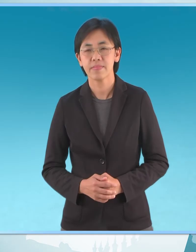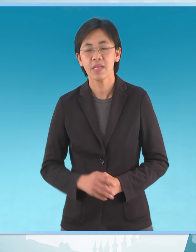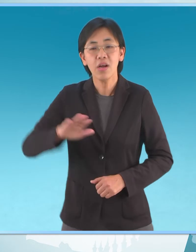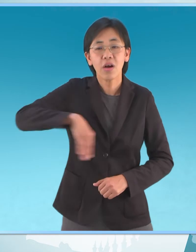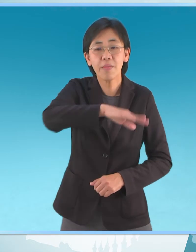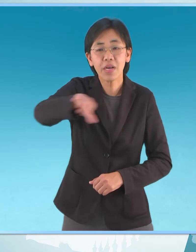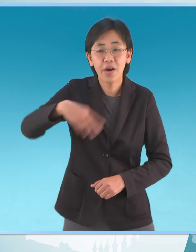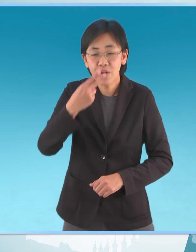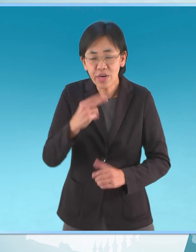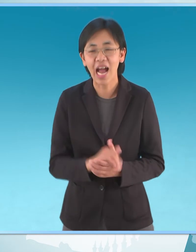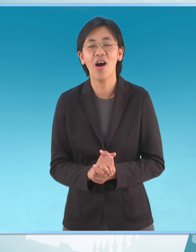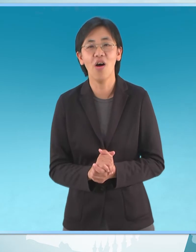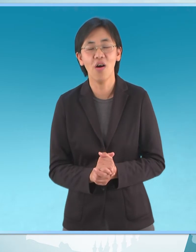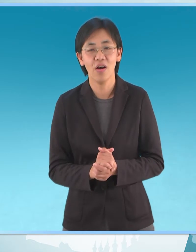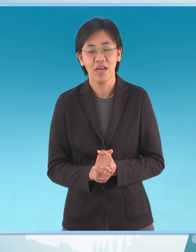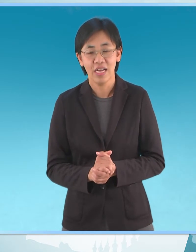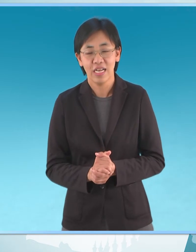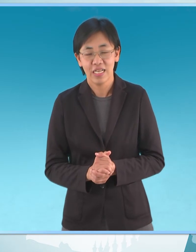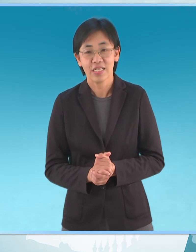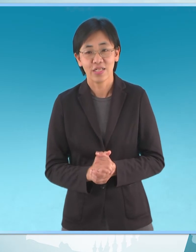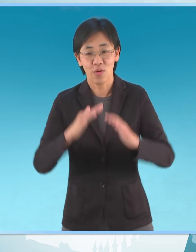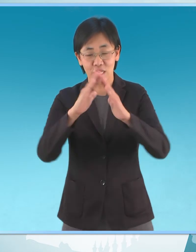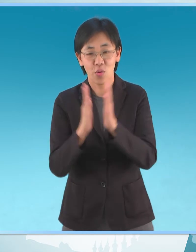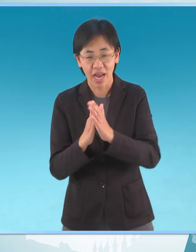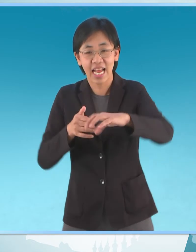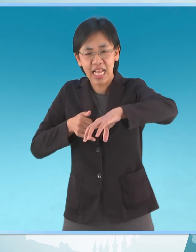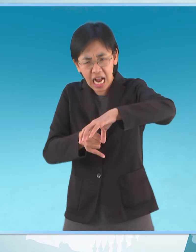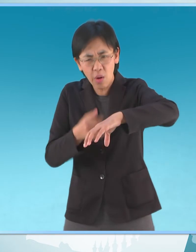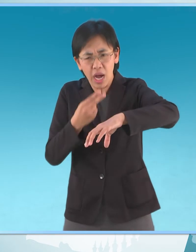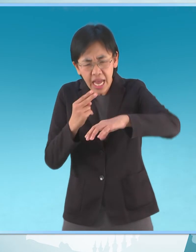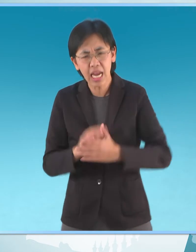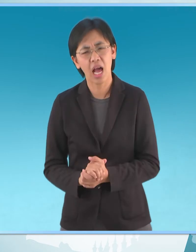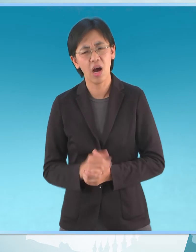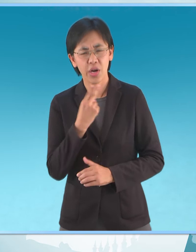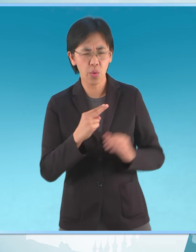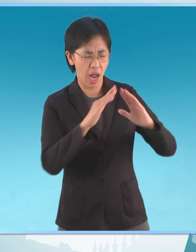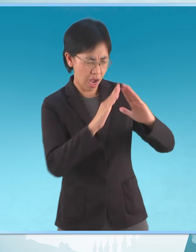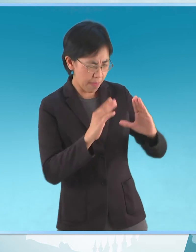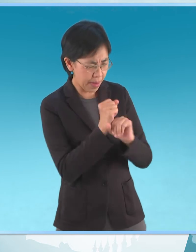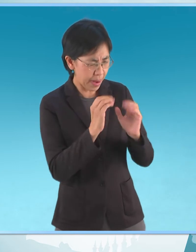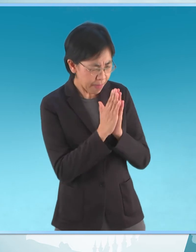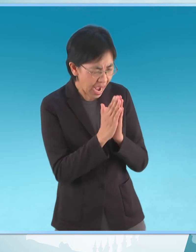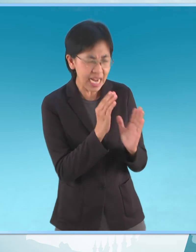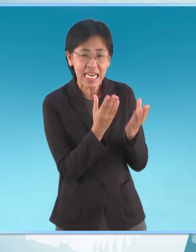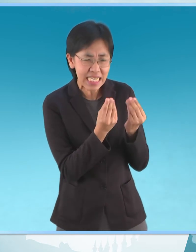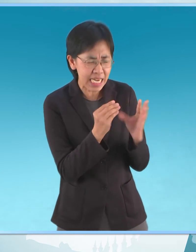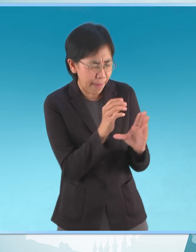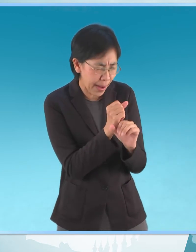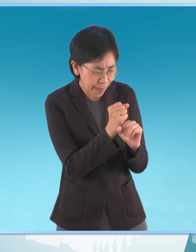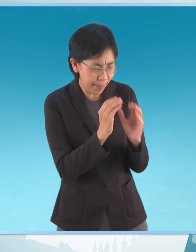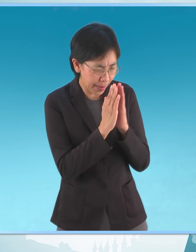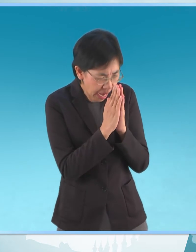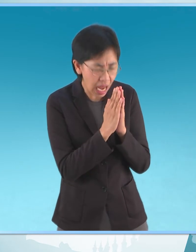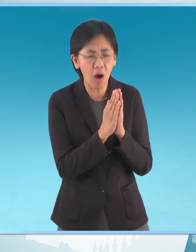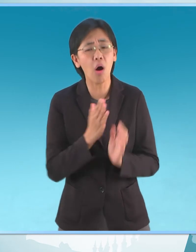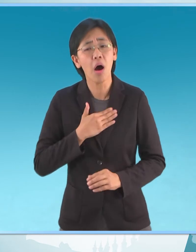คุณผู้ชมครับสังเกตบริเวณก่อนทางเข้าวัดเนี่ยเราจะเห็นว่ามีศาลาเล็กๆอยู่นะฮะแล้วผมเห็นลักษณะเหมือนเป็นพระนะครับที่ทำจากดินก็เลยจอดร